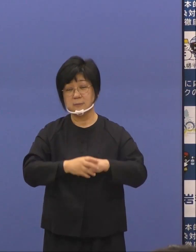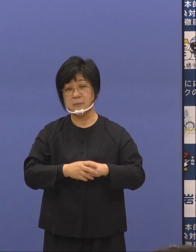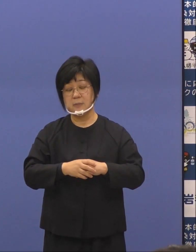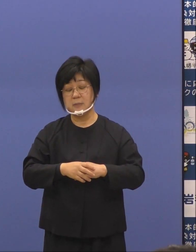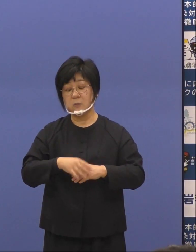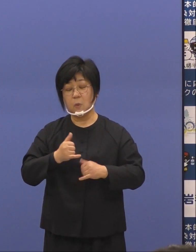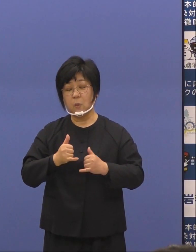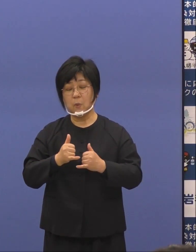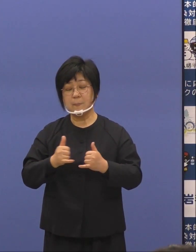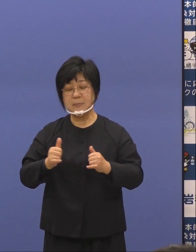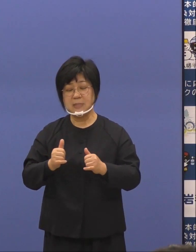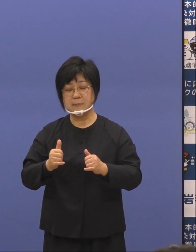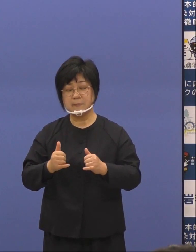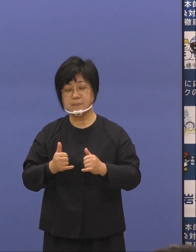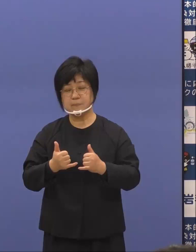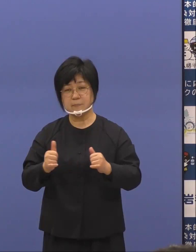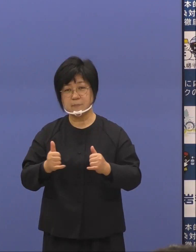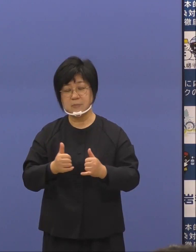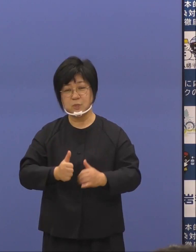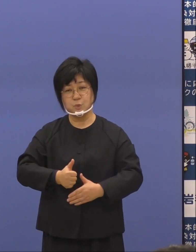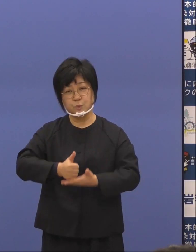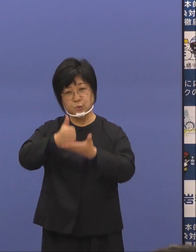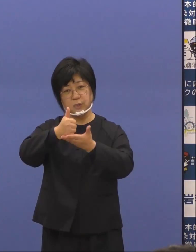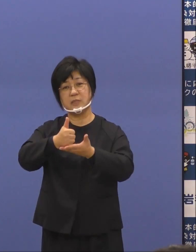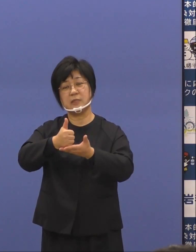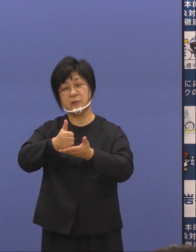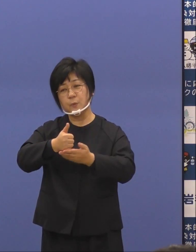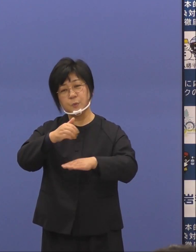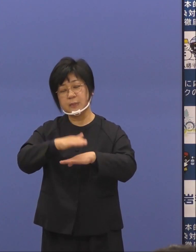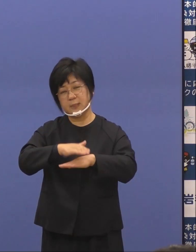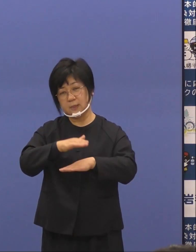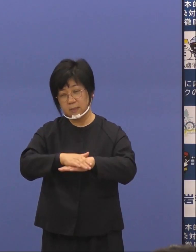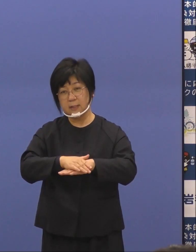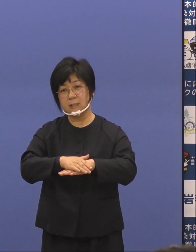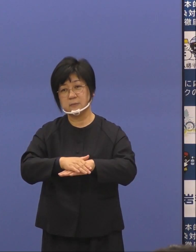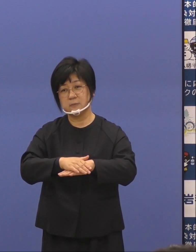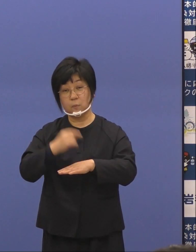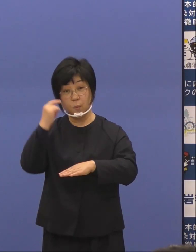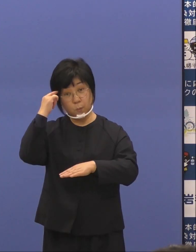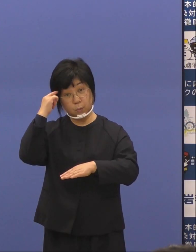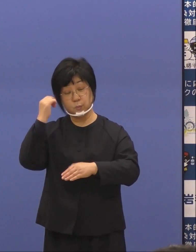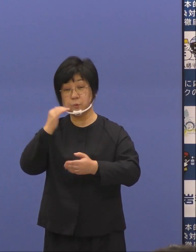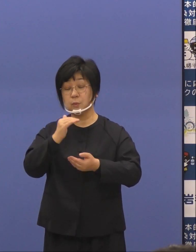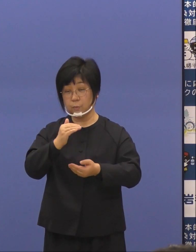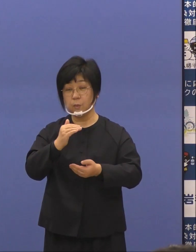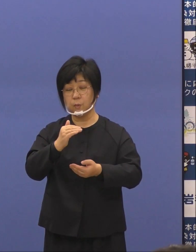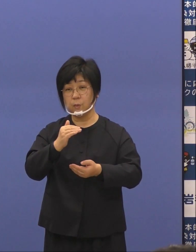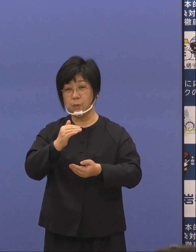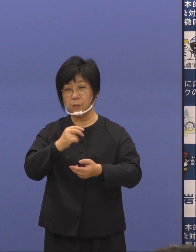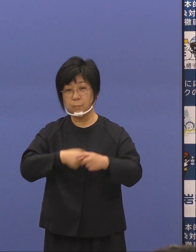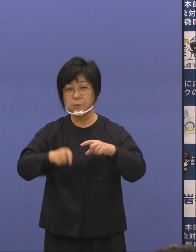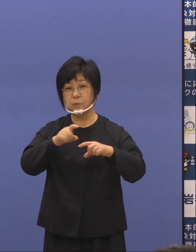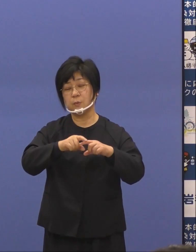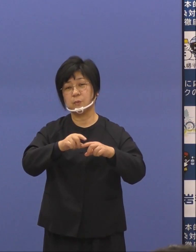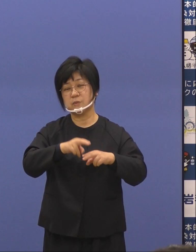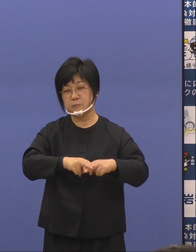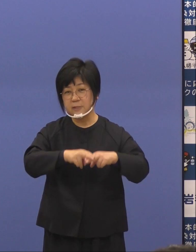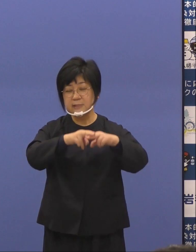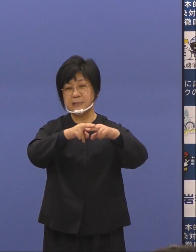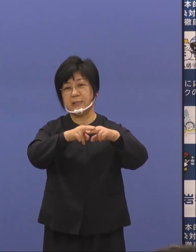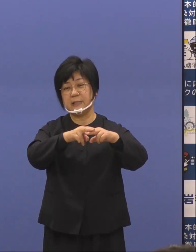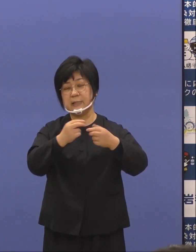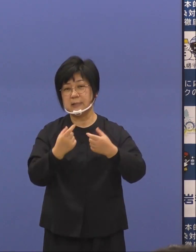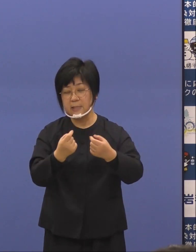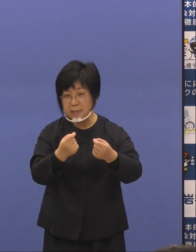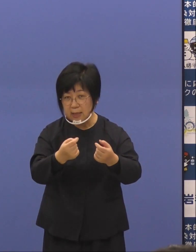民主主義の正しいやり方だと思うところをこうさらにこう積み重ねながら、まあ、今目の前の仕事